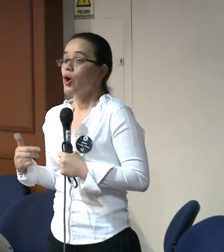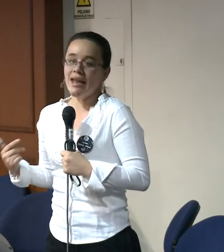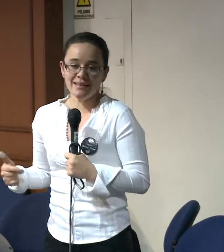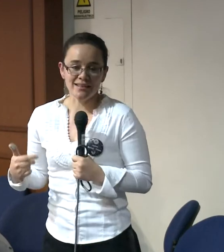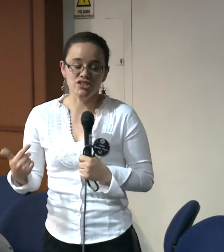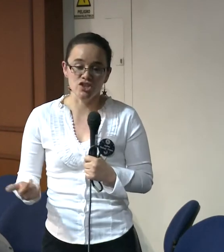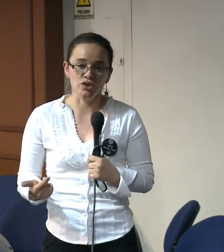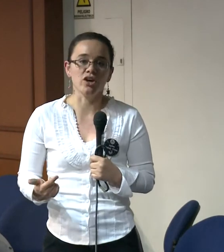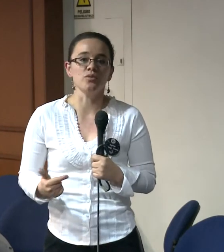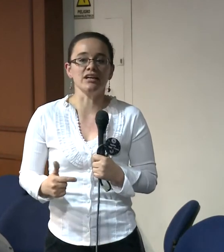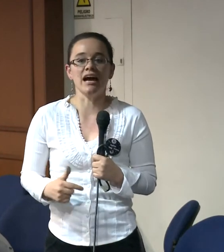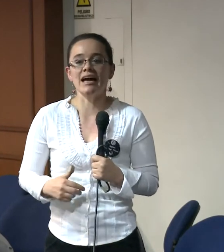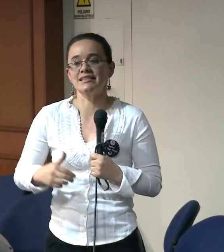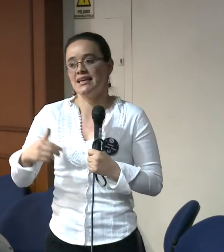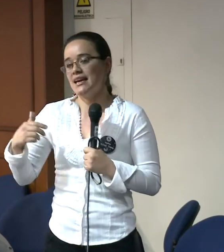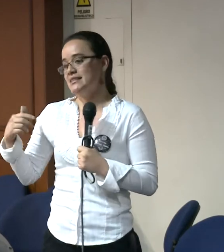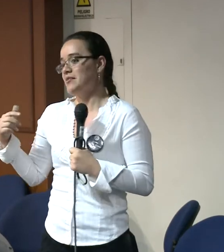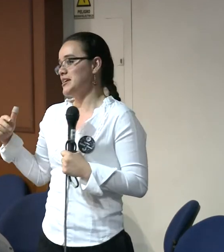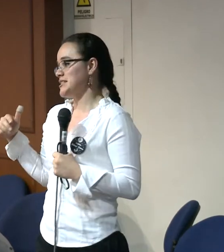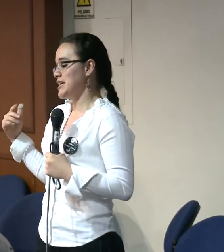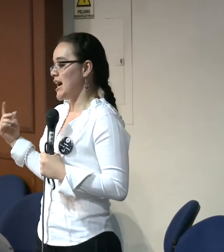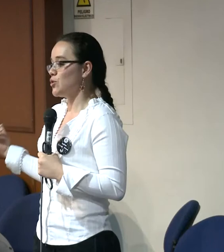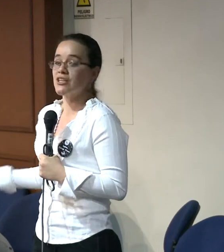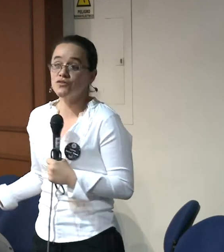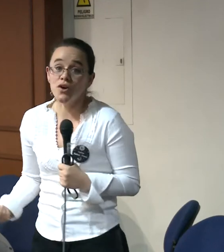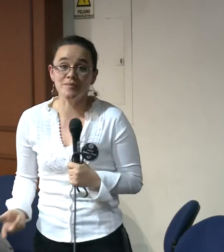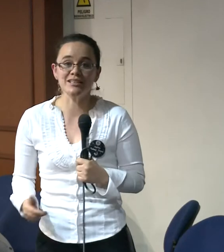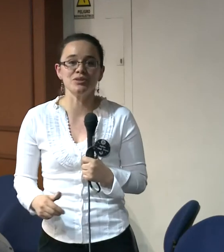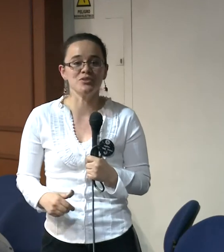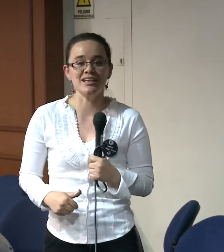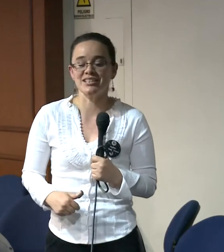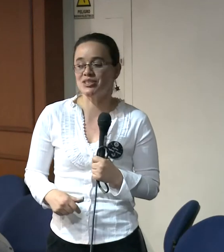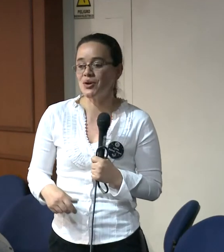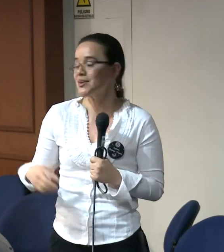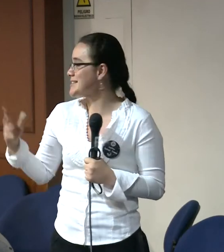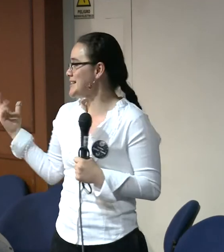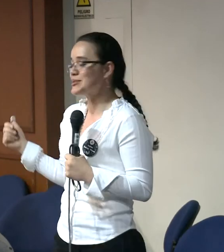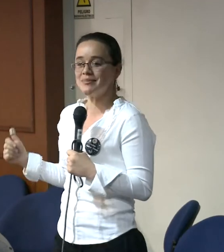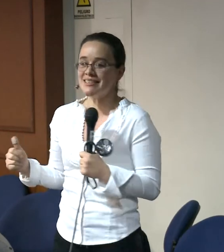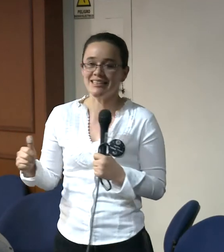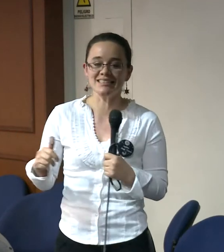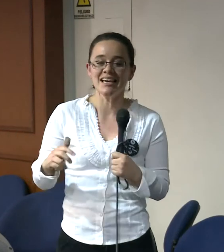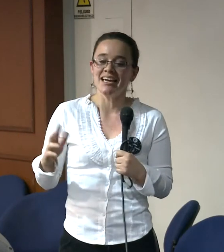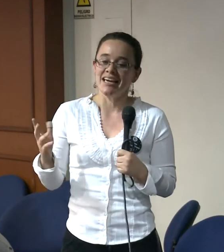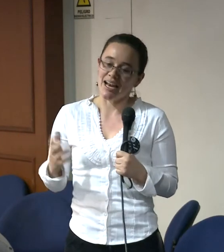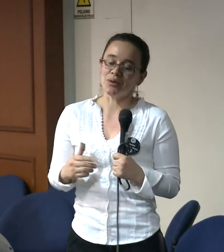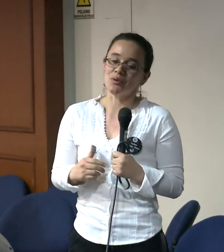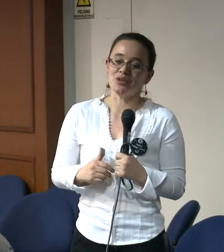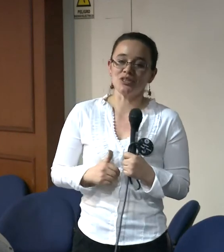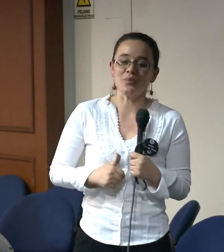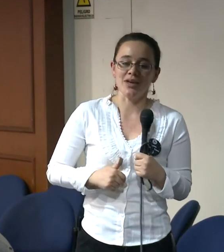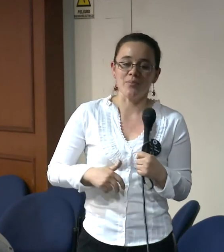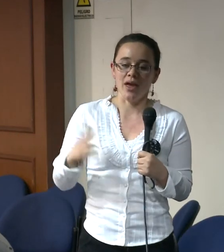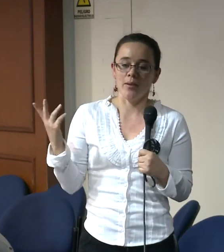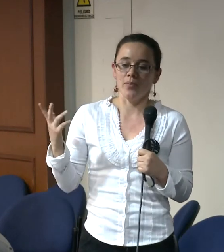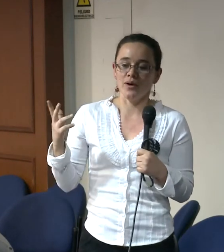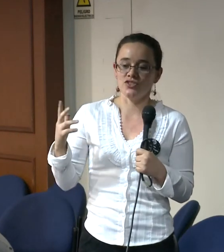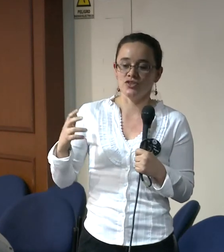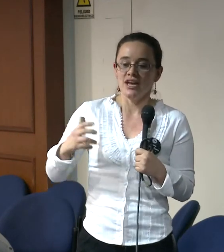Tenían toda la intención de comunicarse, otras formas de comunicación, lo que decían las compañeras, muy bonito